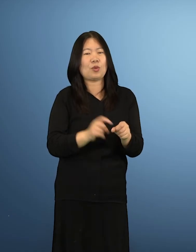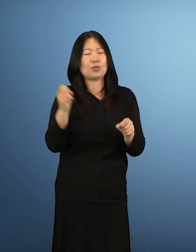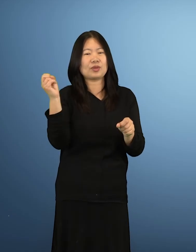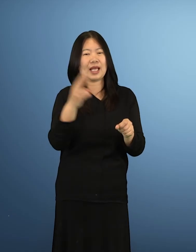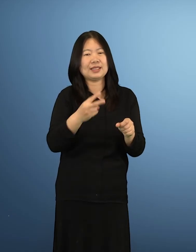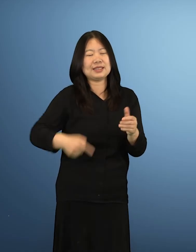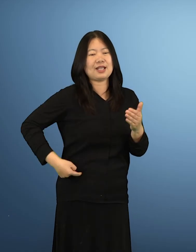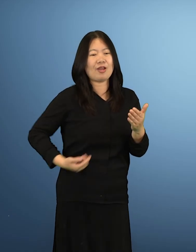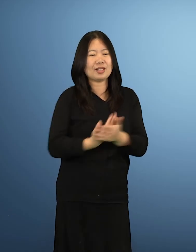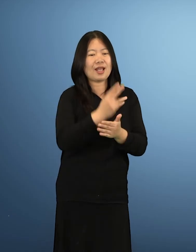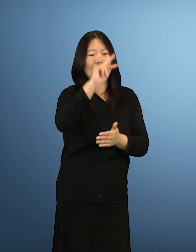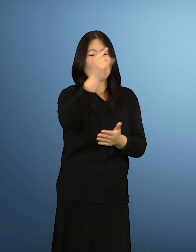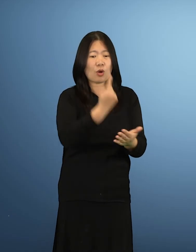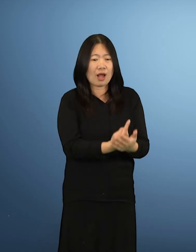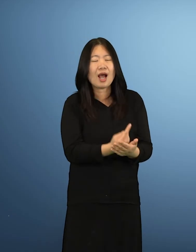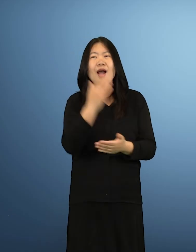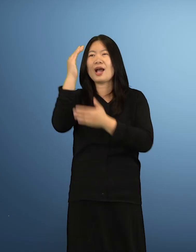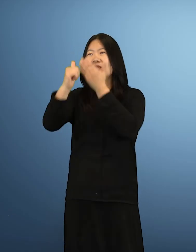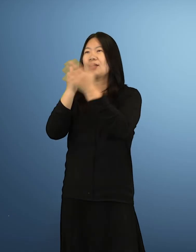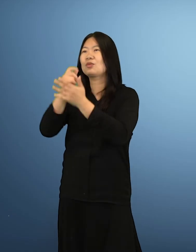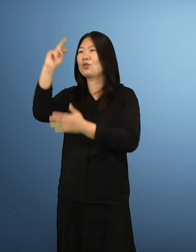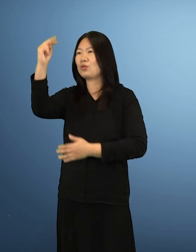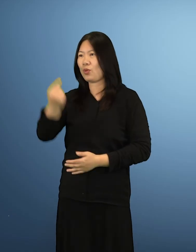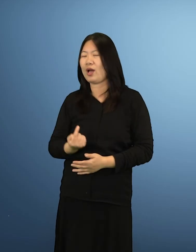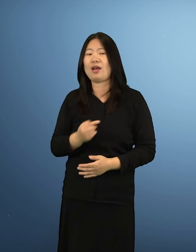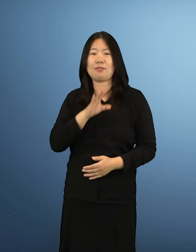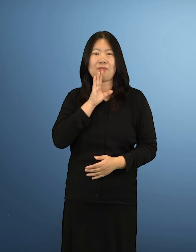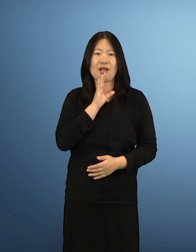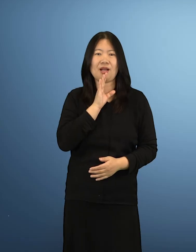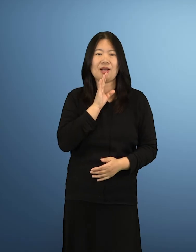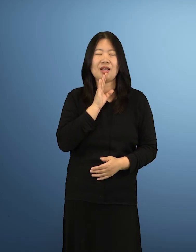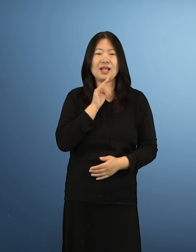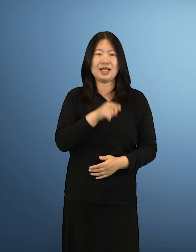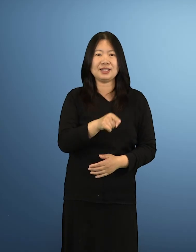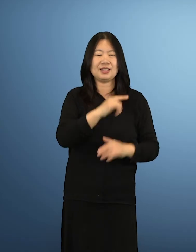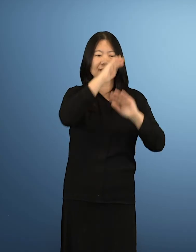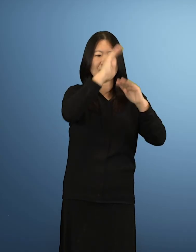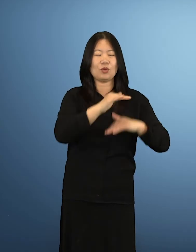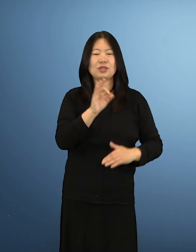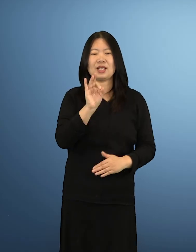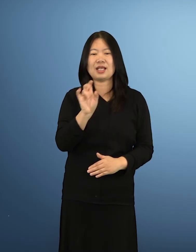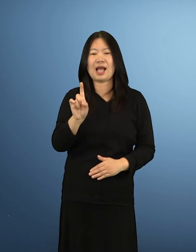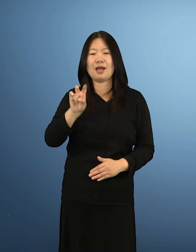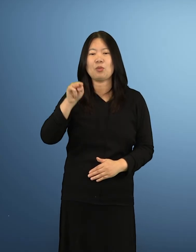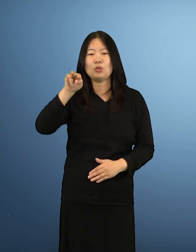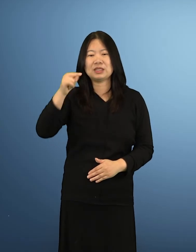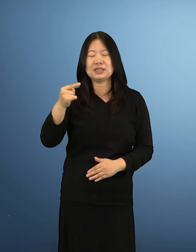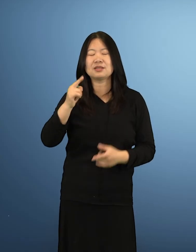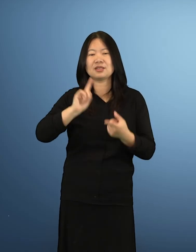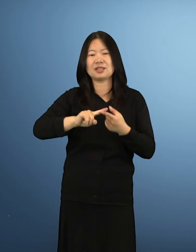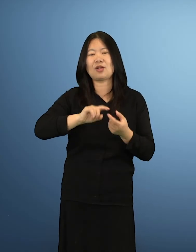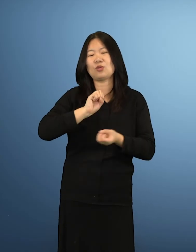하나님이 돌아오겠다는 거예요. 근데 이 패턴이 아모스서로 그대로 넘어갑니다.